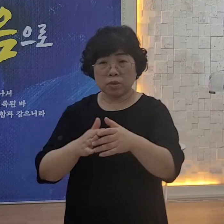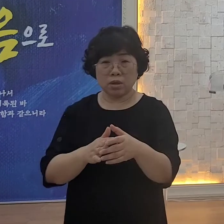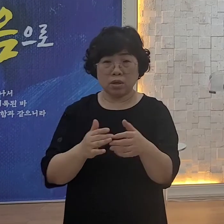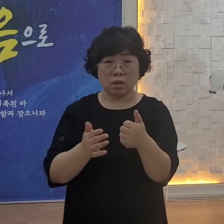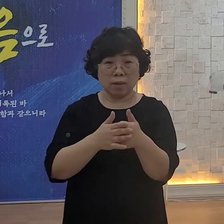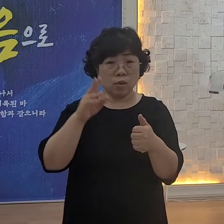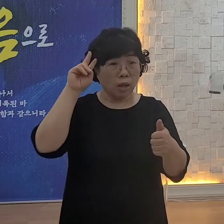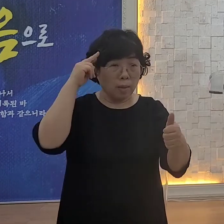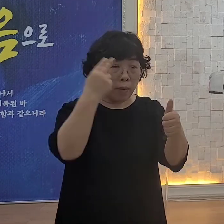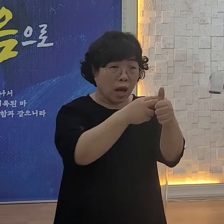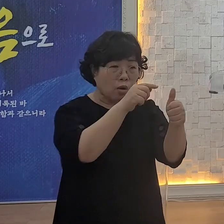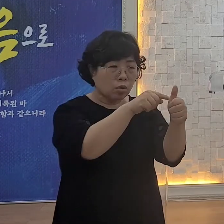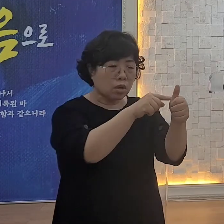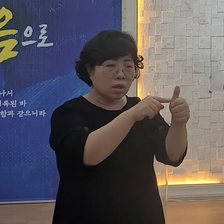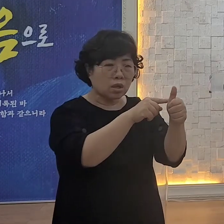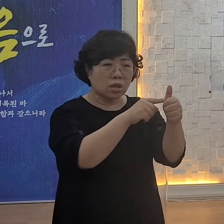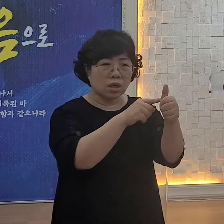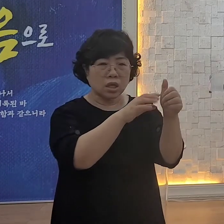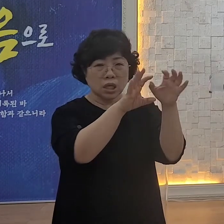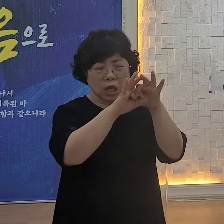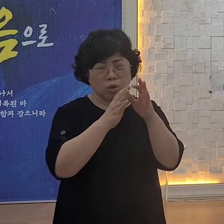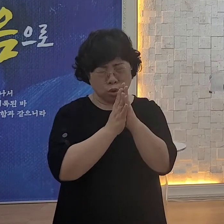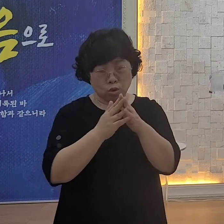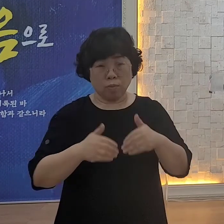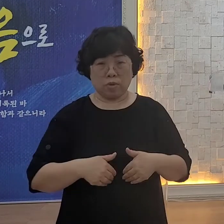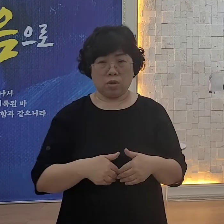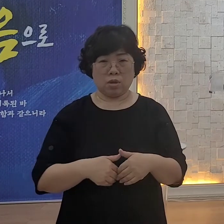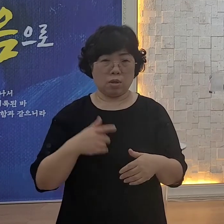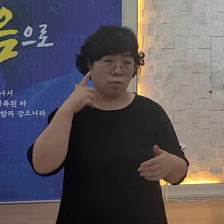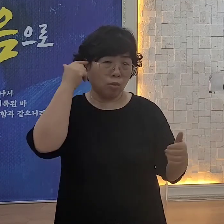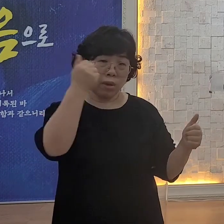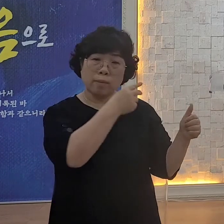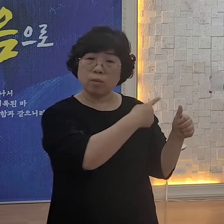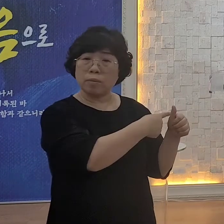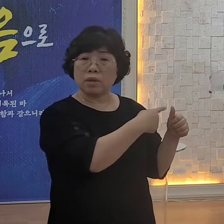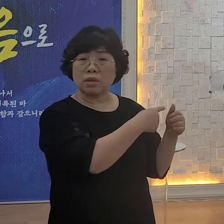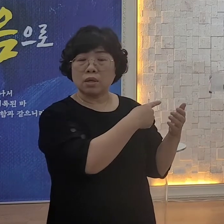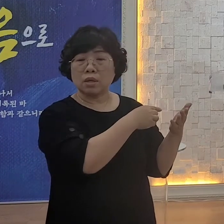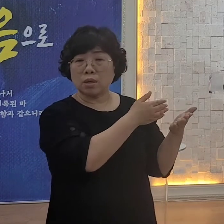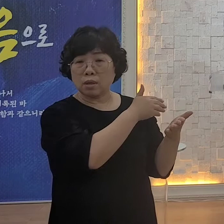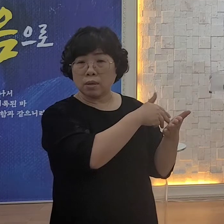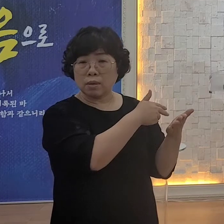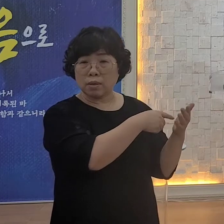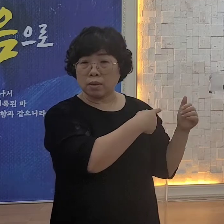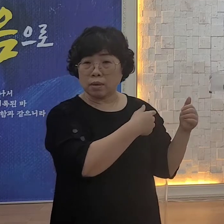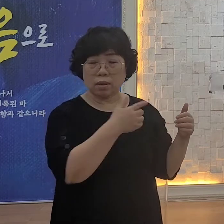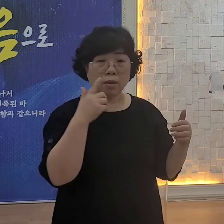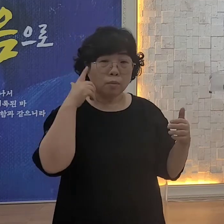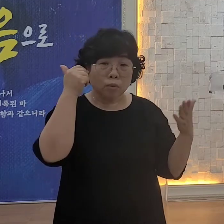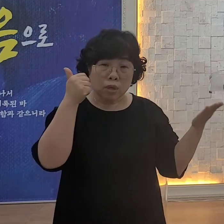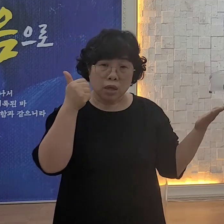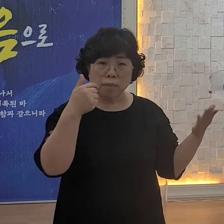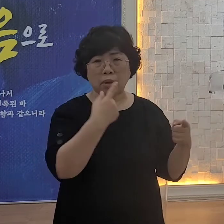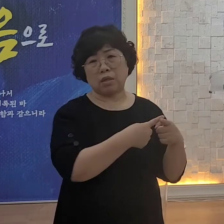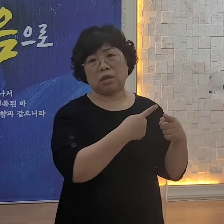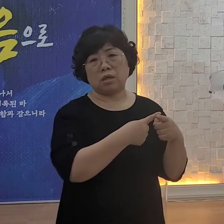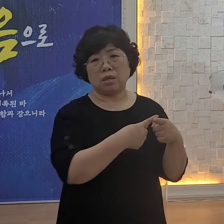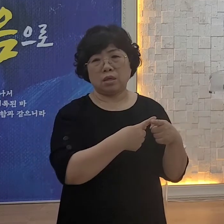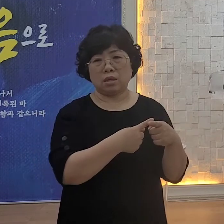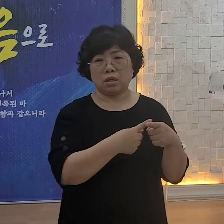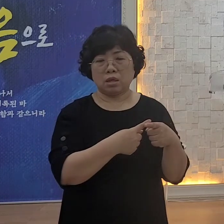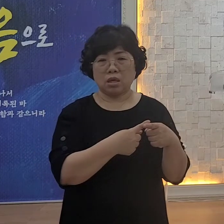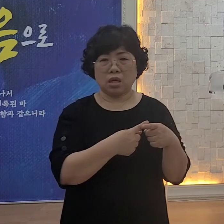저의 이 외모부터 이 팔과 이 몸까지 왜 하나님 나에게 이런 질병을 주시고 이런